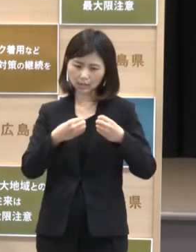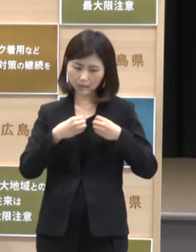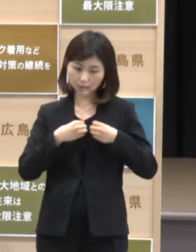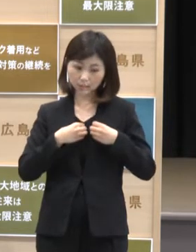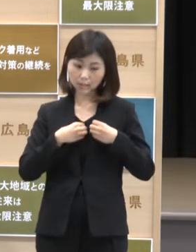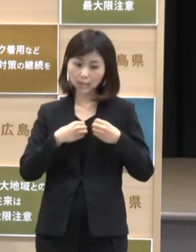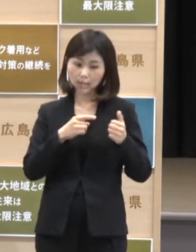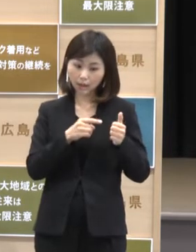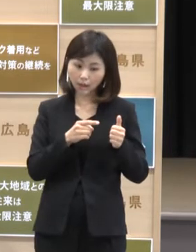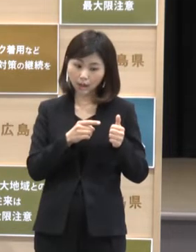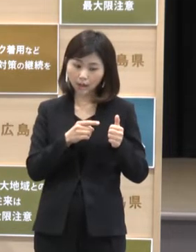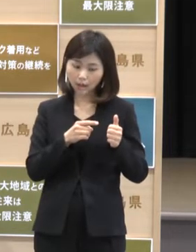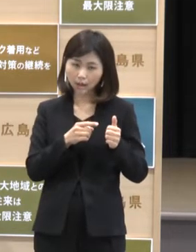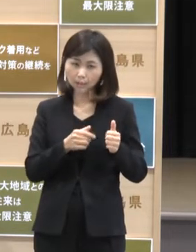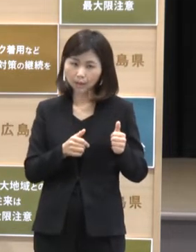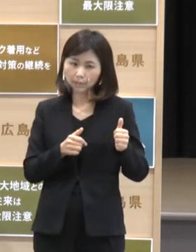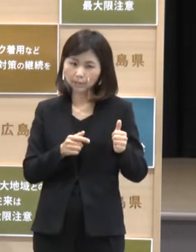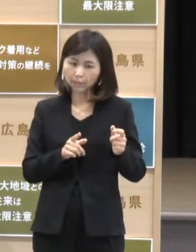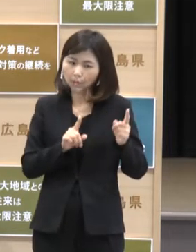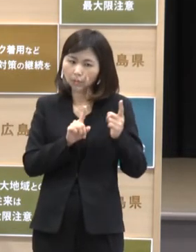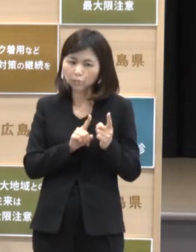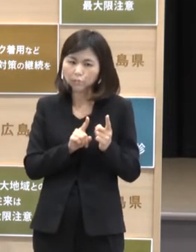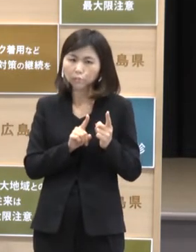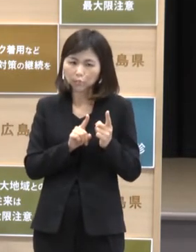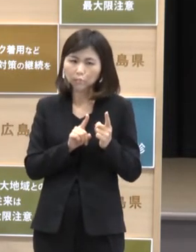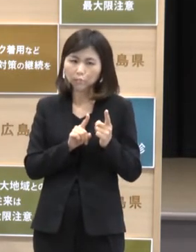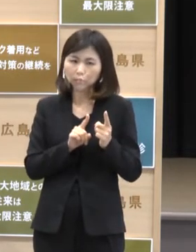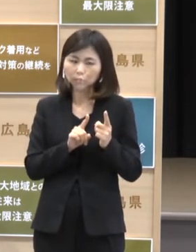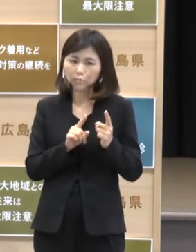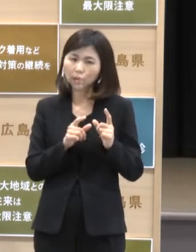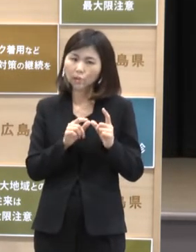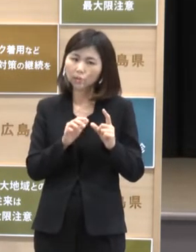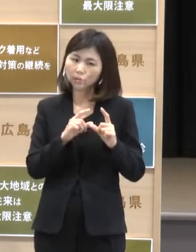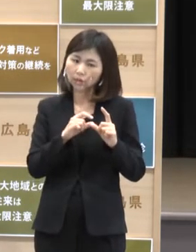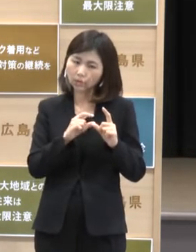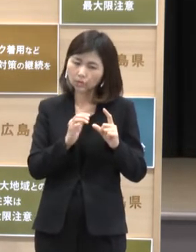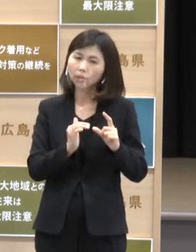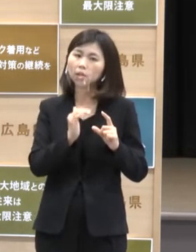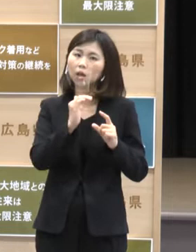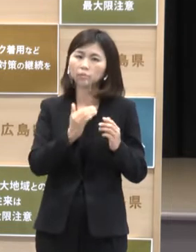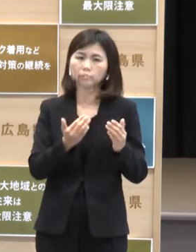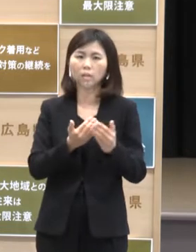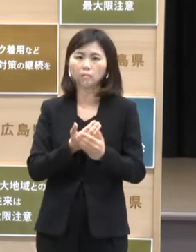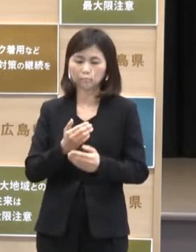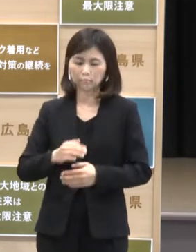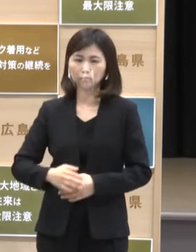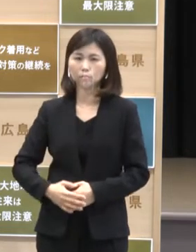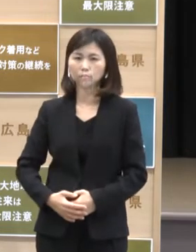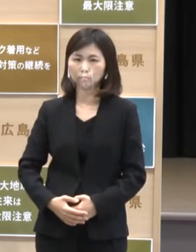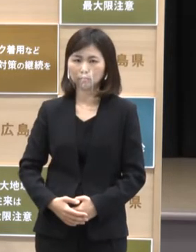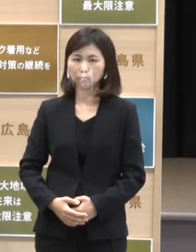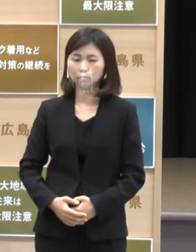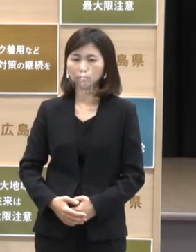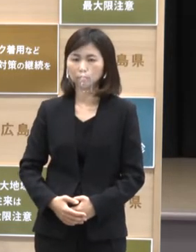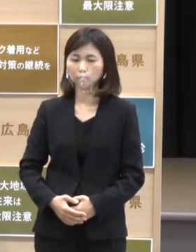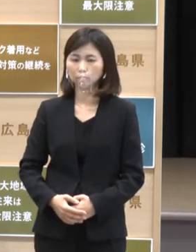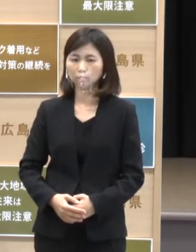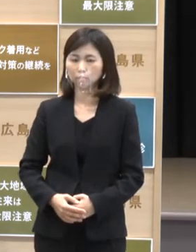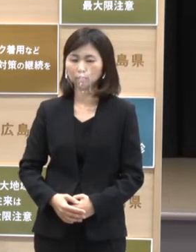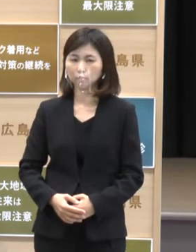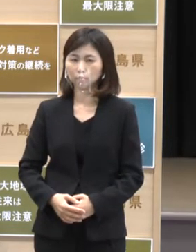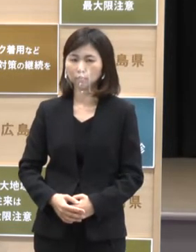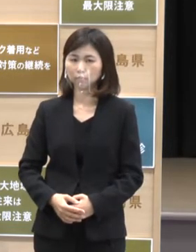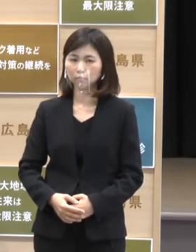っていうのは、まあ、感染者が多ければ多いほど高まるわけですから、まあ、そういう状況は継続をしているというふうに思いますし、